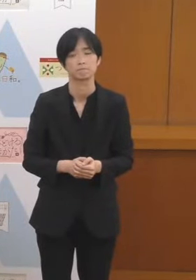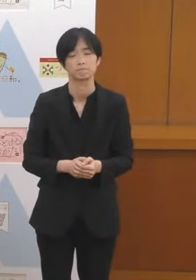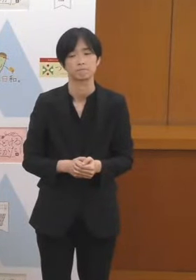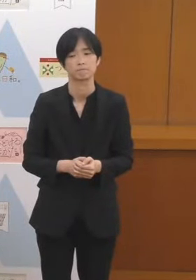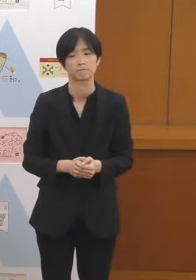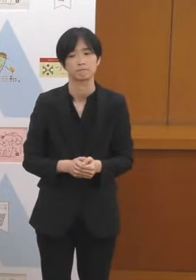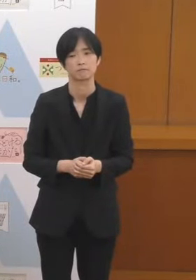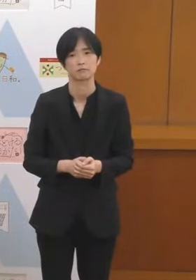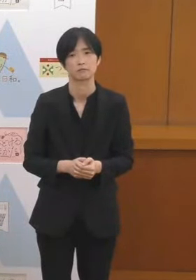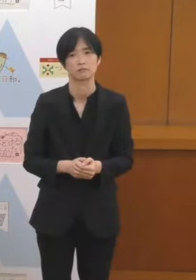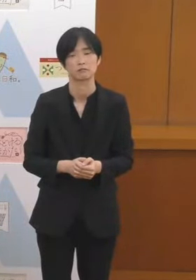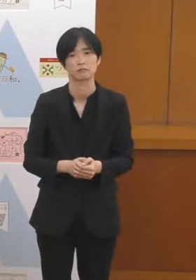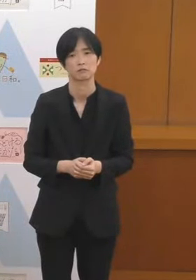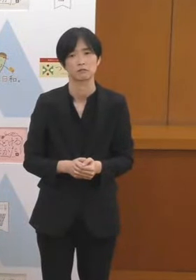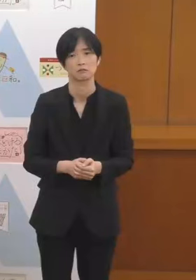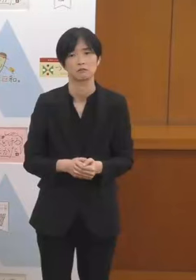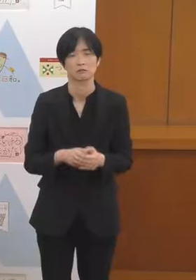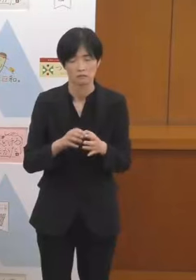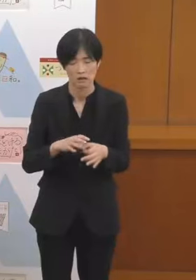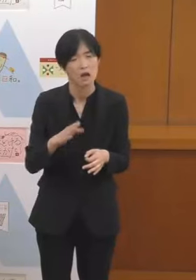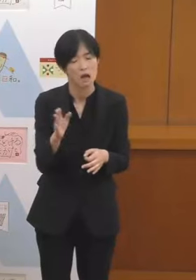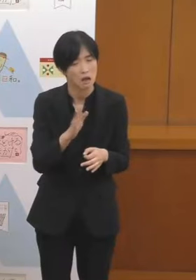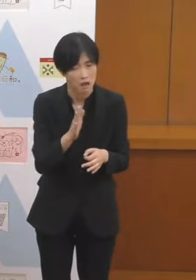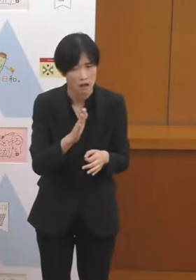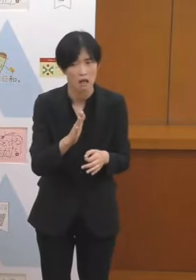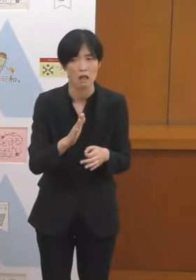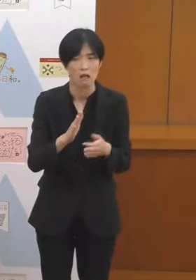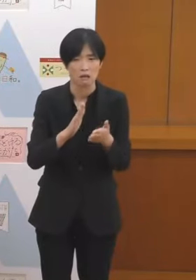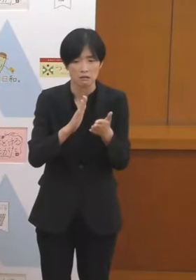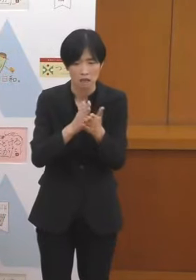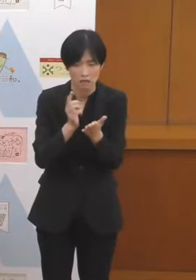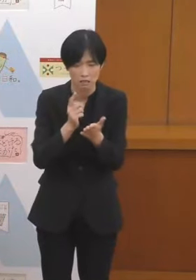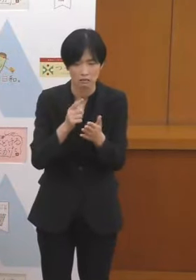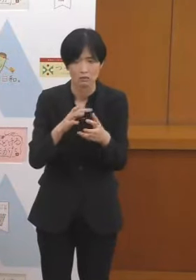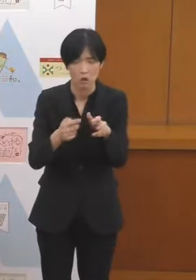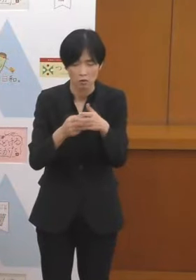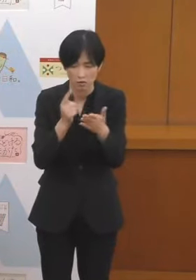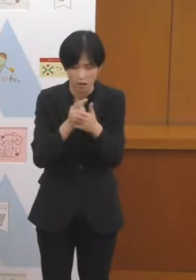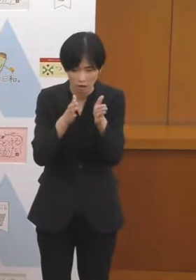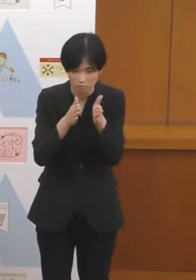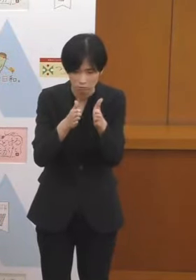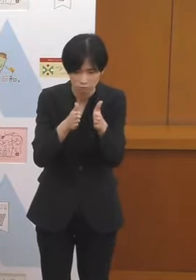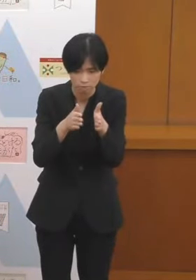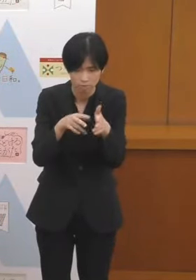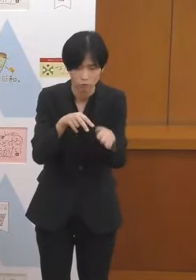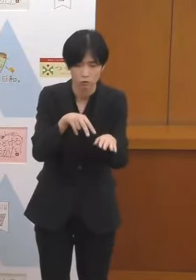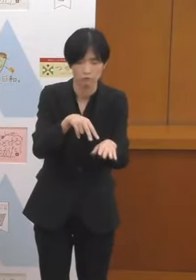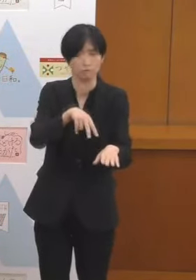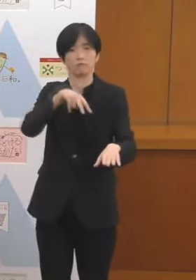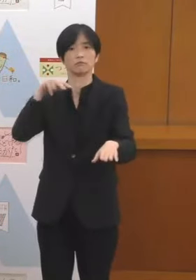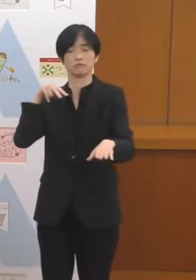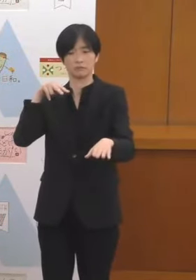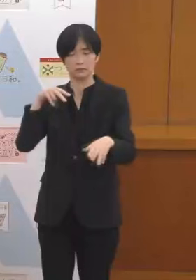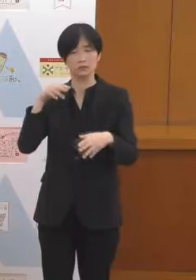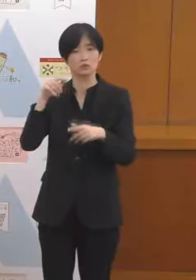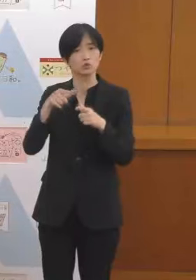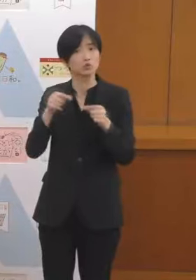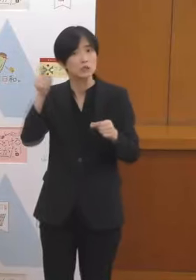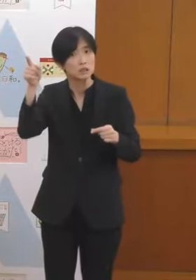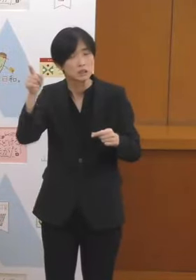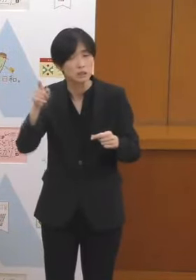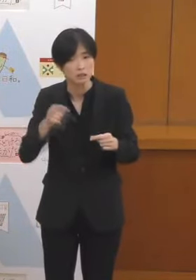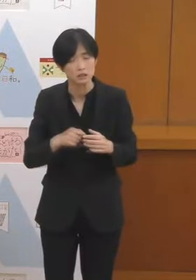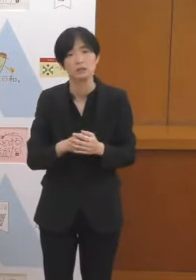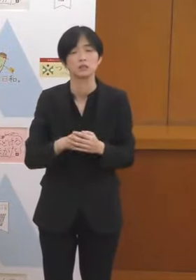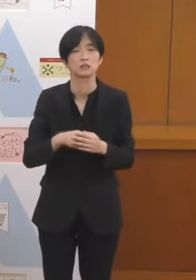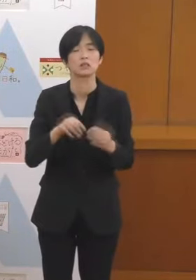をやはりもっと大きな視点から考えて政府としてですねあの移民をどう